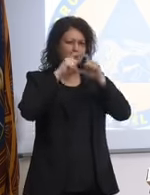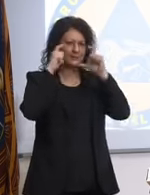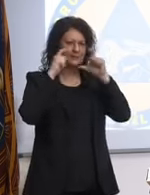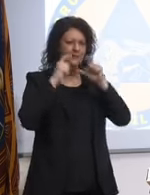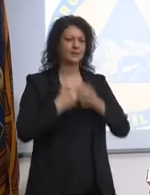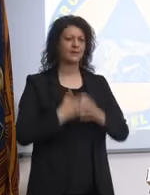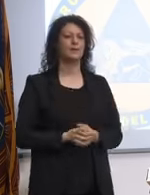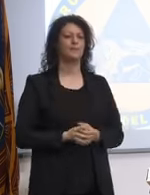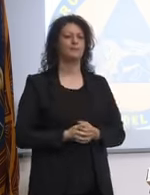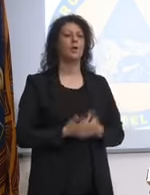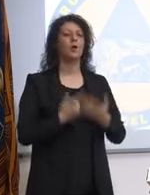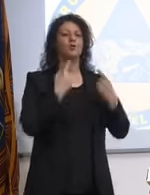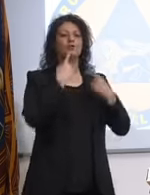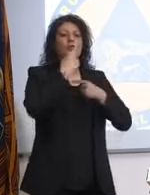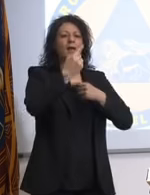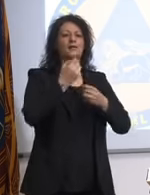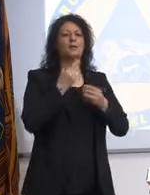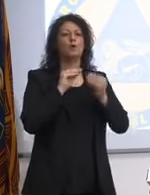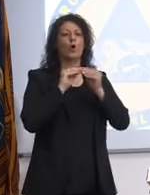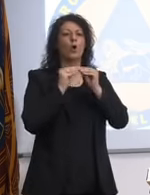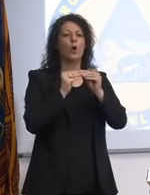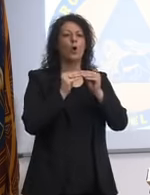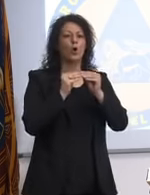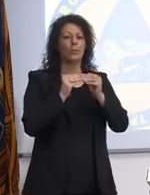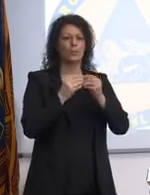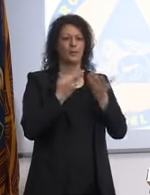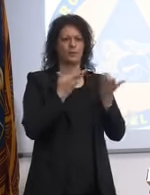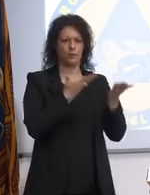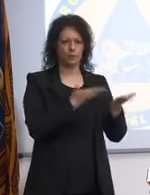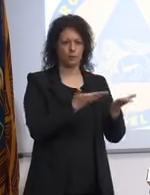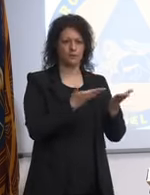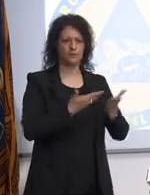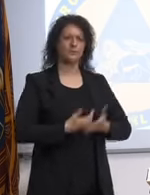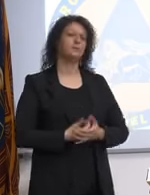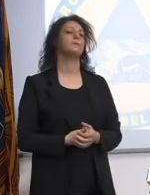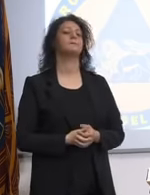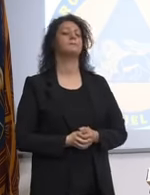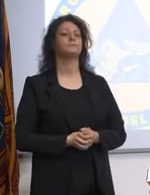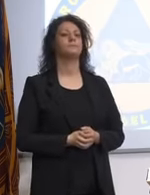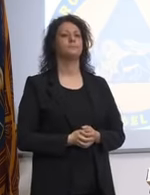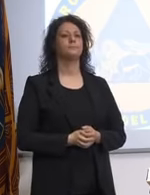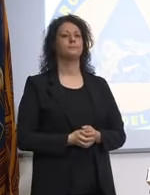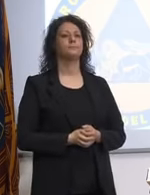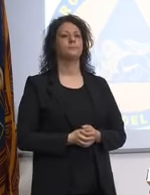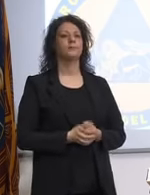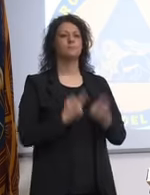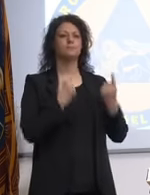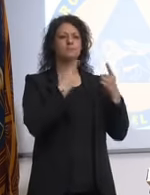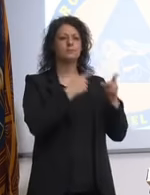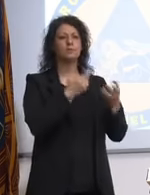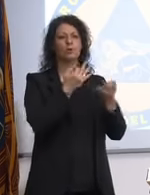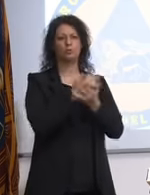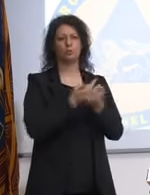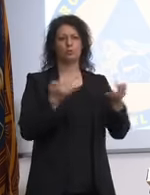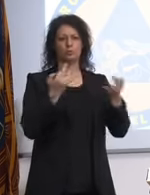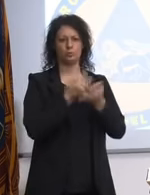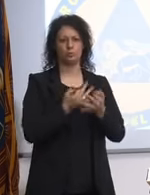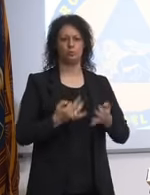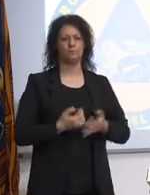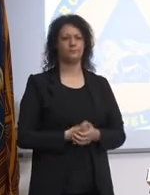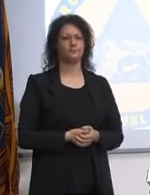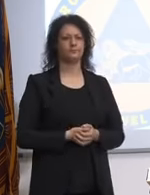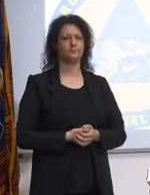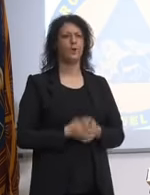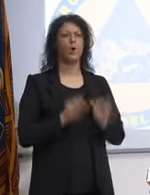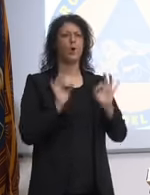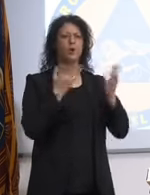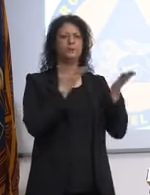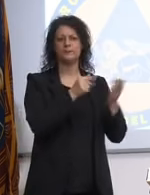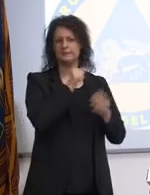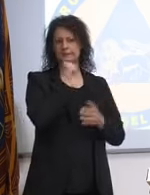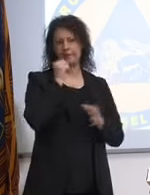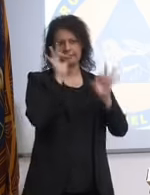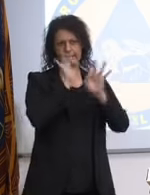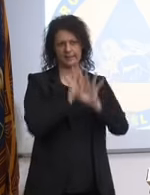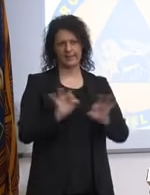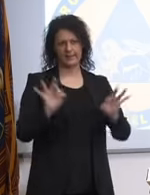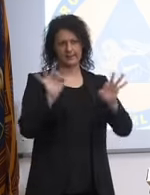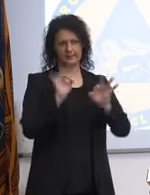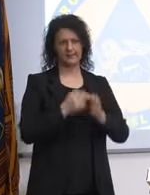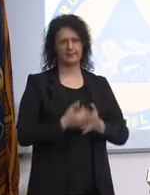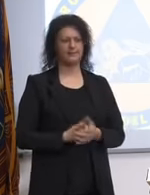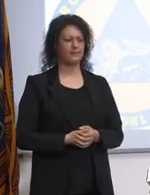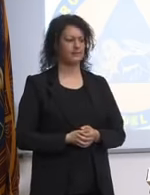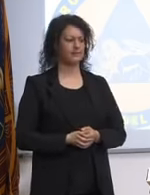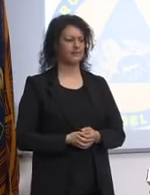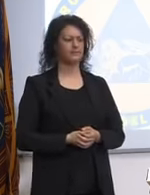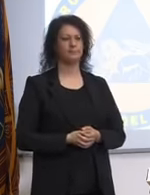un miliardo di volte, si porta così, questo è il modo esatto, così non serve a nulla, serve solo